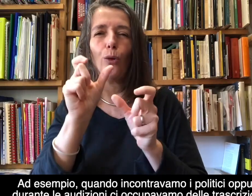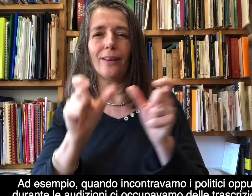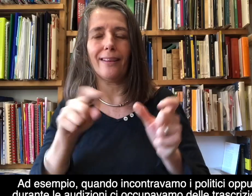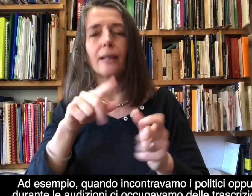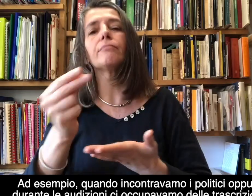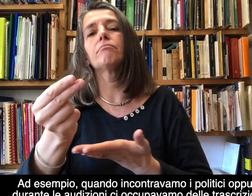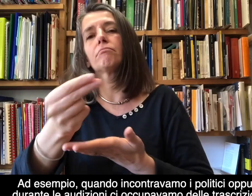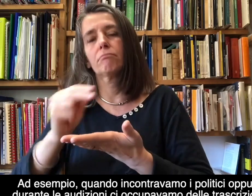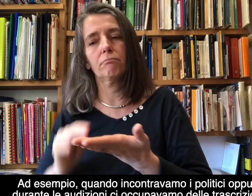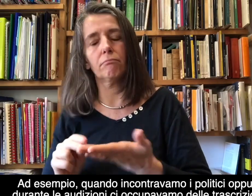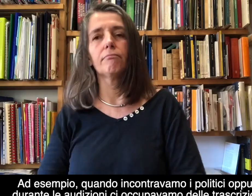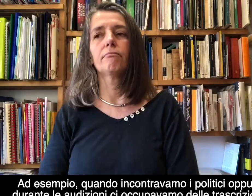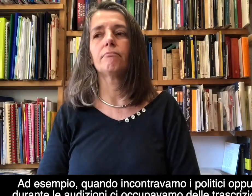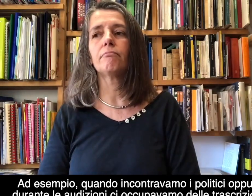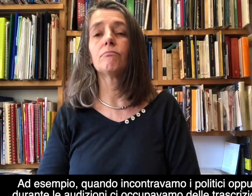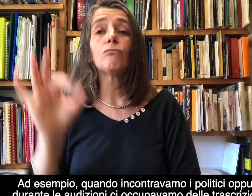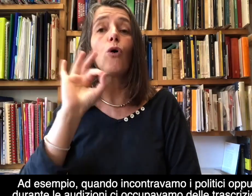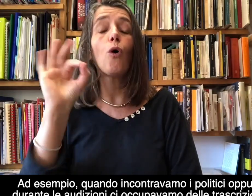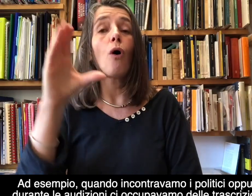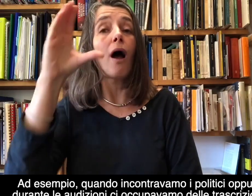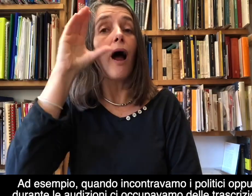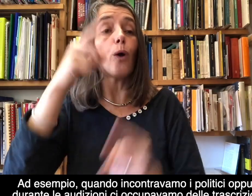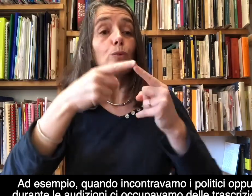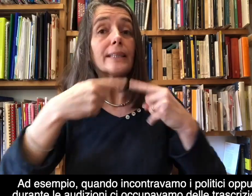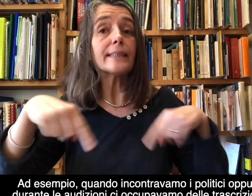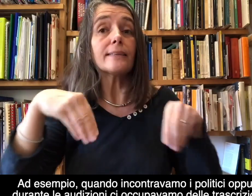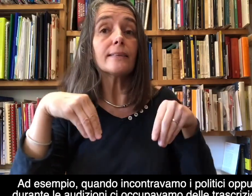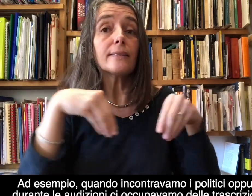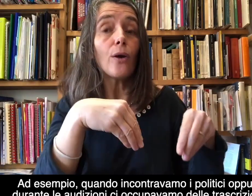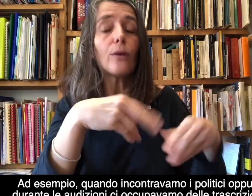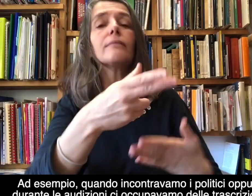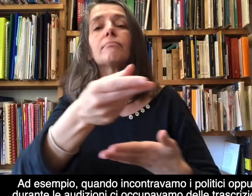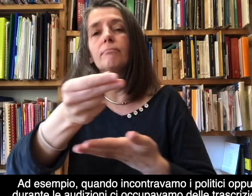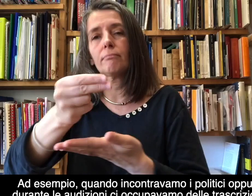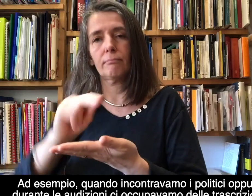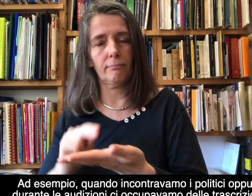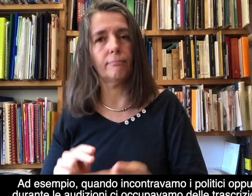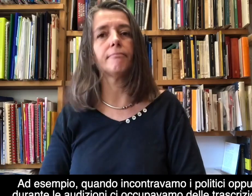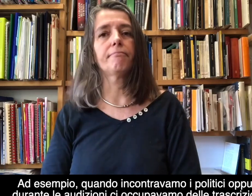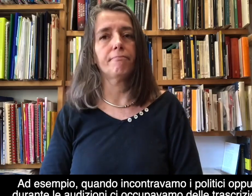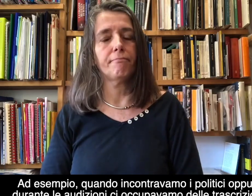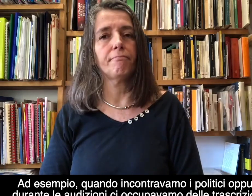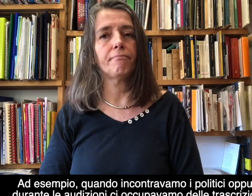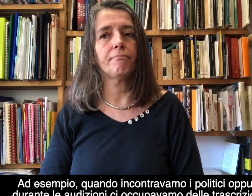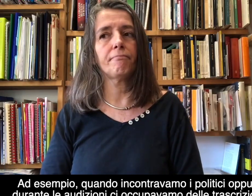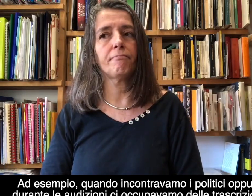noi raccoglievamo tutte le informazioni eppure diffondevano ad esempio quando incontravamo i politici oppure durante